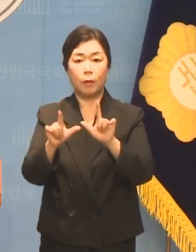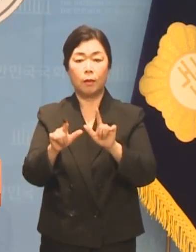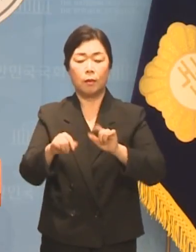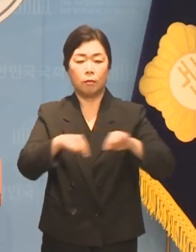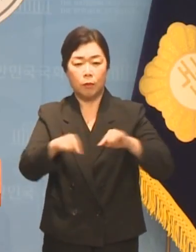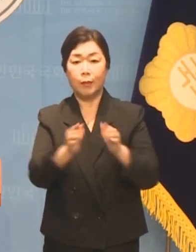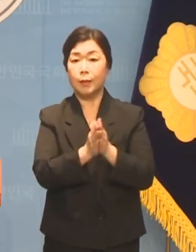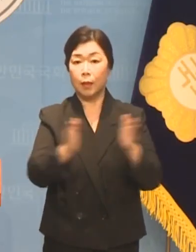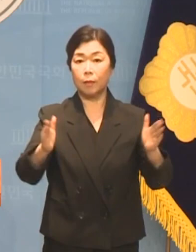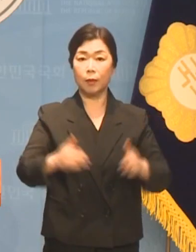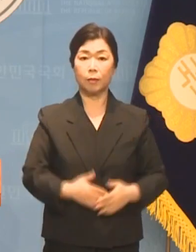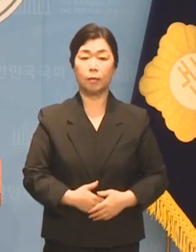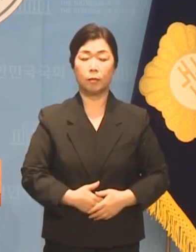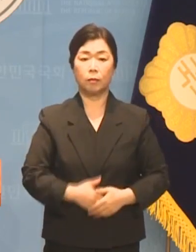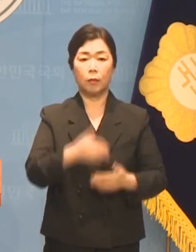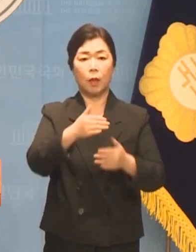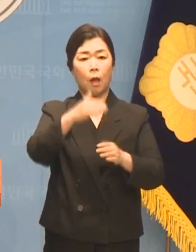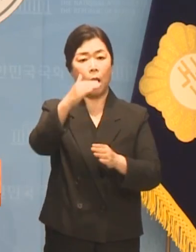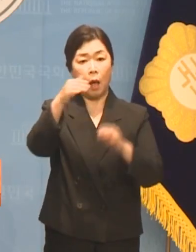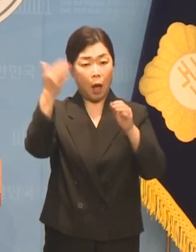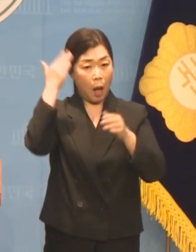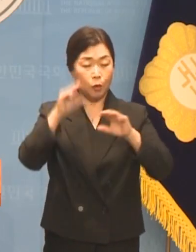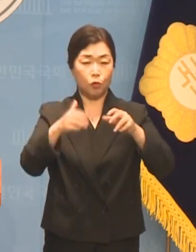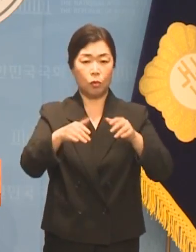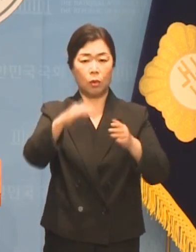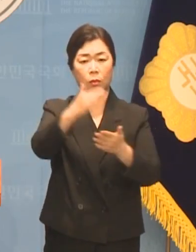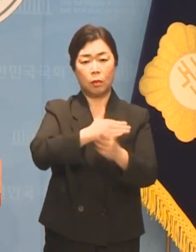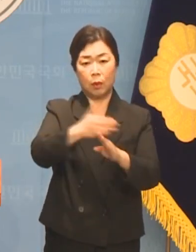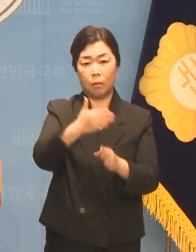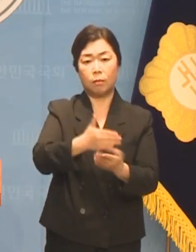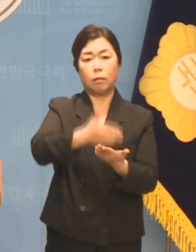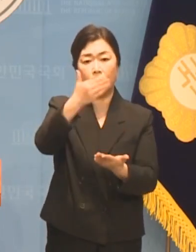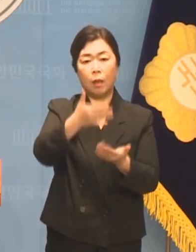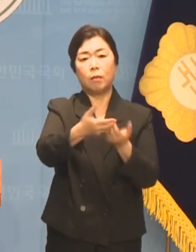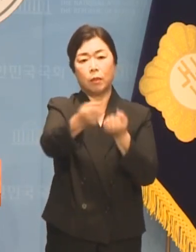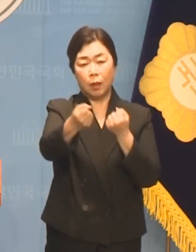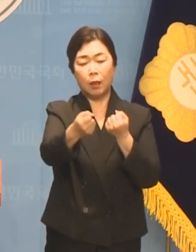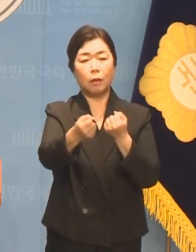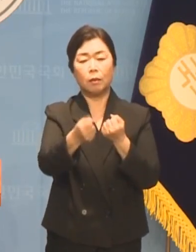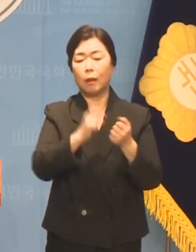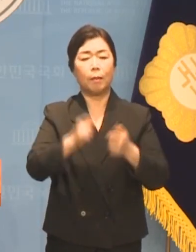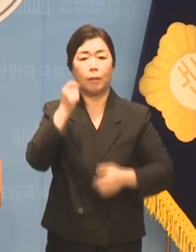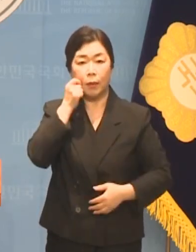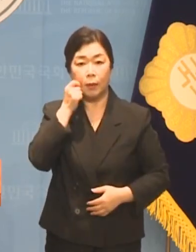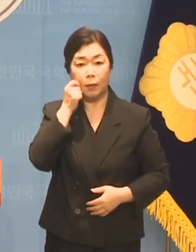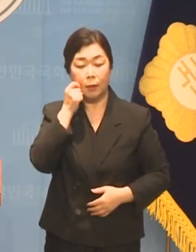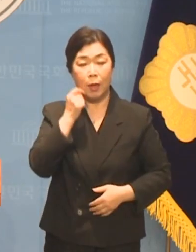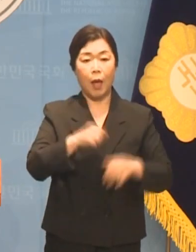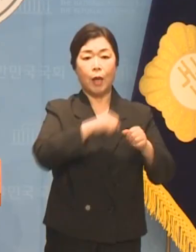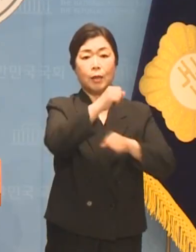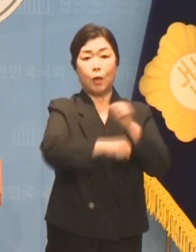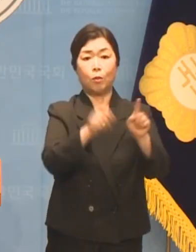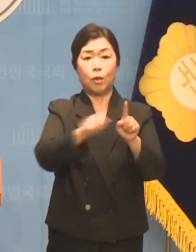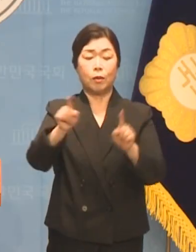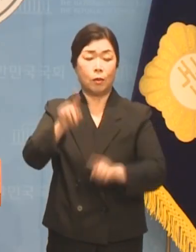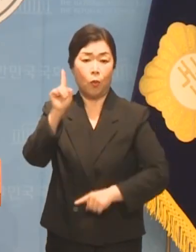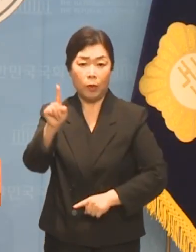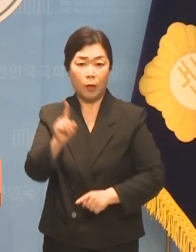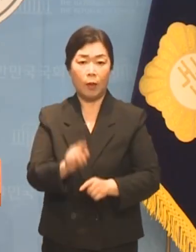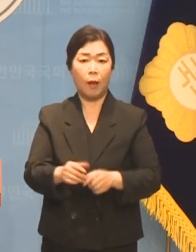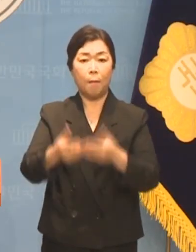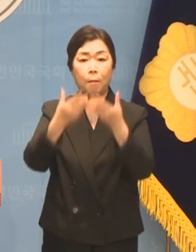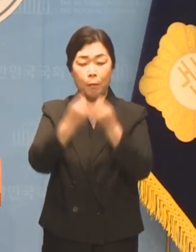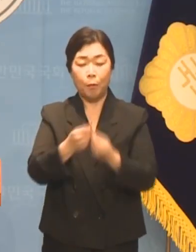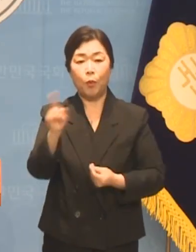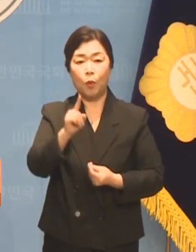작동하겠습니다. 분단 한반도 더 이상 숙명이 되어서는 안 됩니다. 자유 플러스 원 코리아 모델은